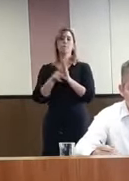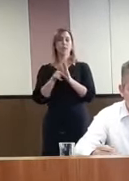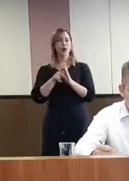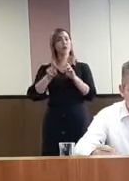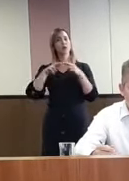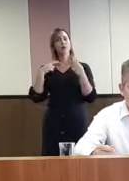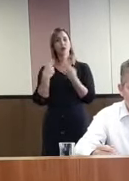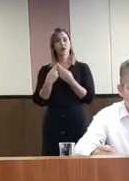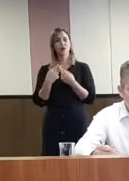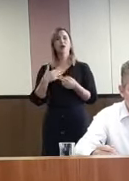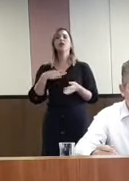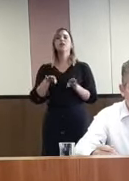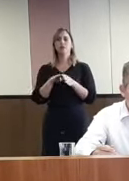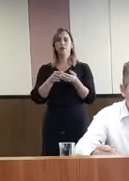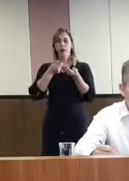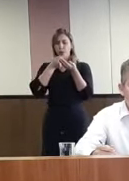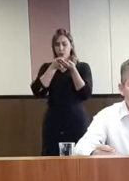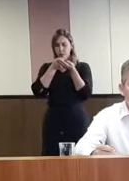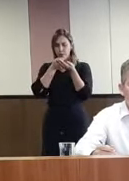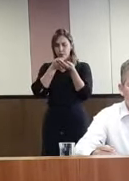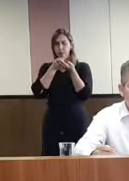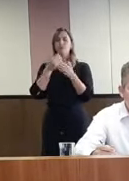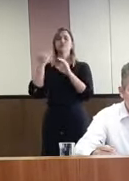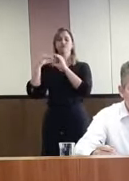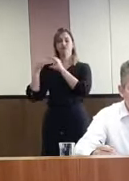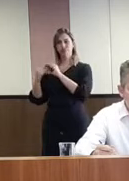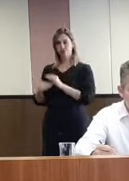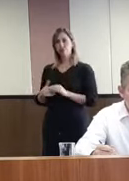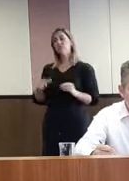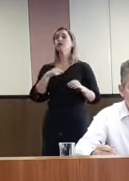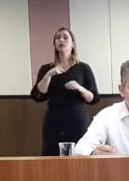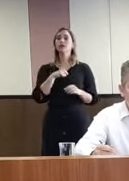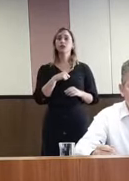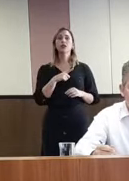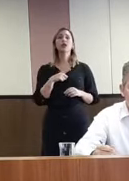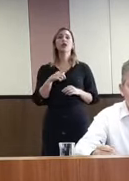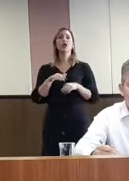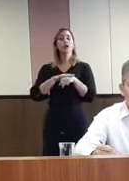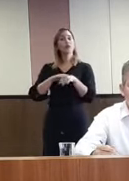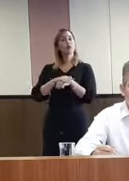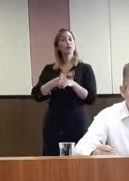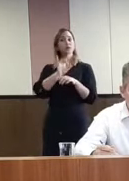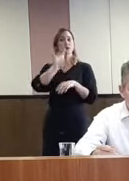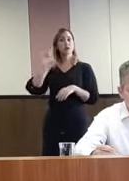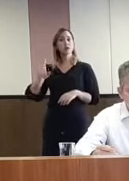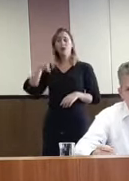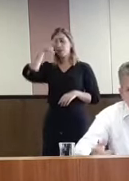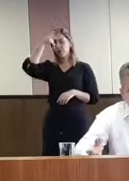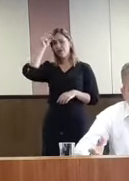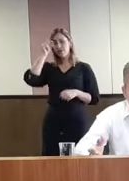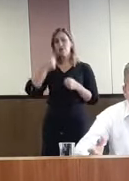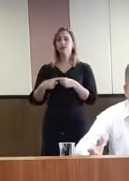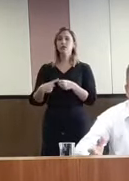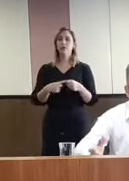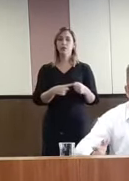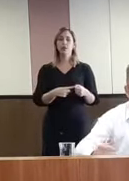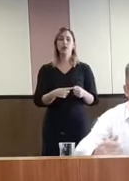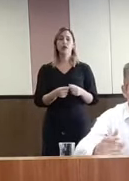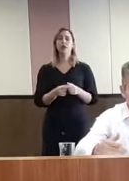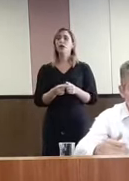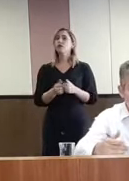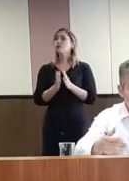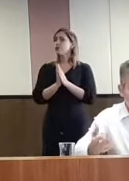mandando áudio aos prefeitos, aos vereadores. Hoje nós teremos ainda uma rodada de conversa com vários prefeitos. Peço desculpas,